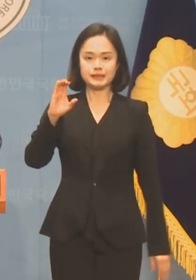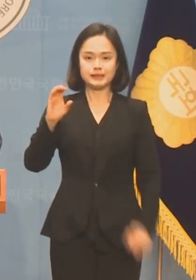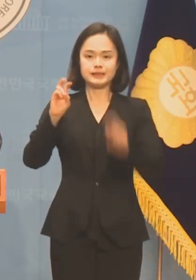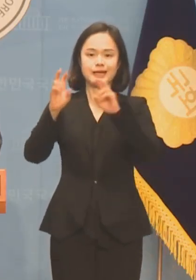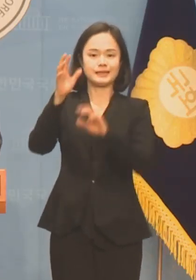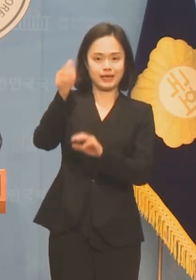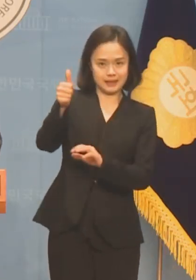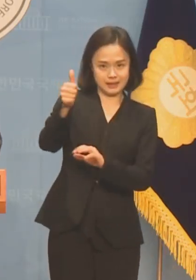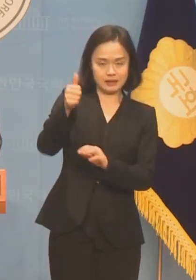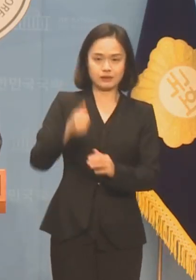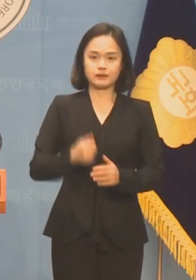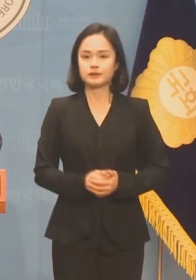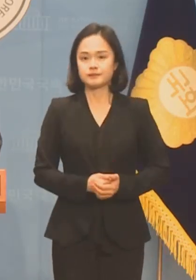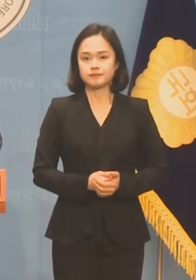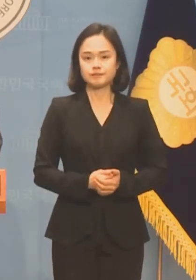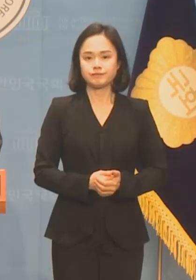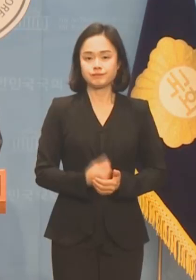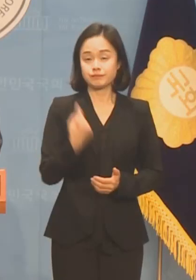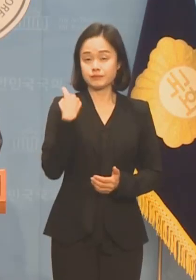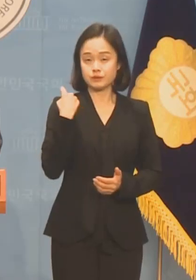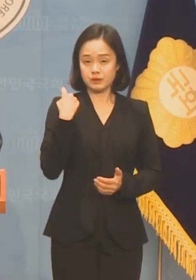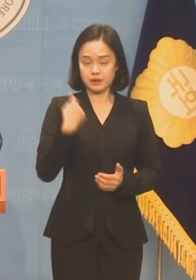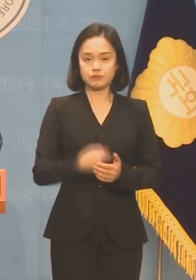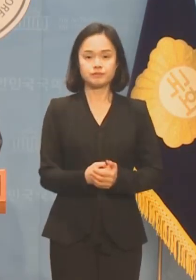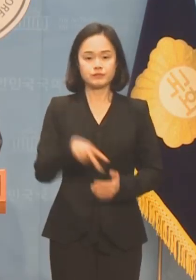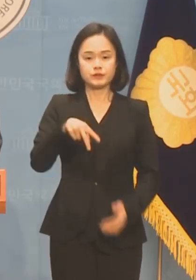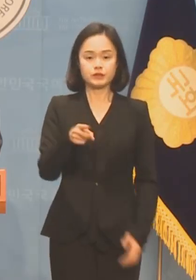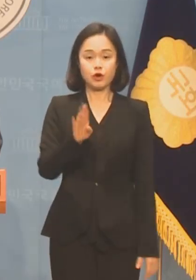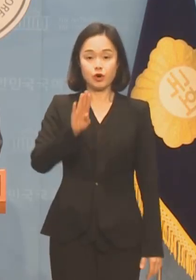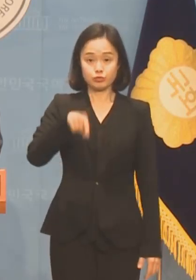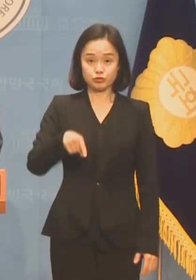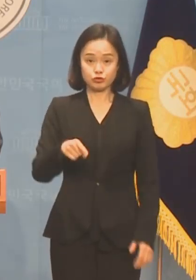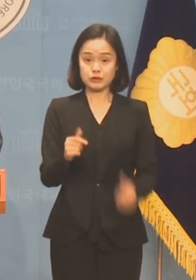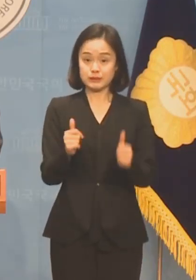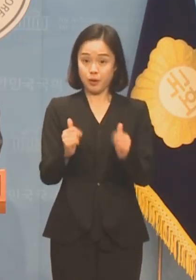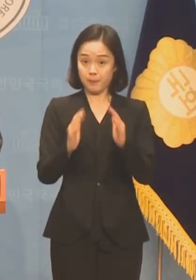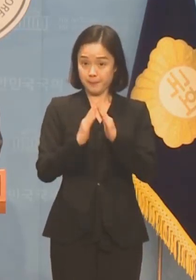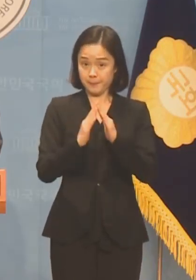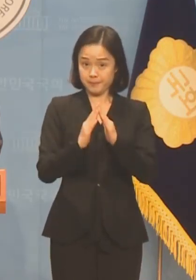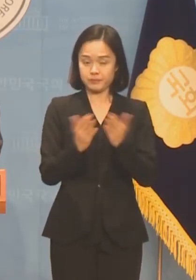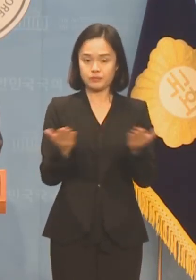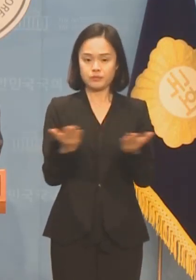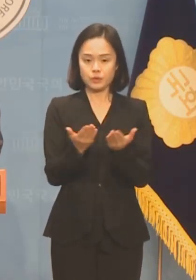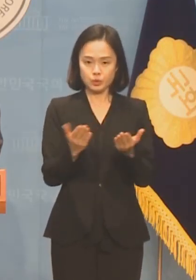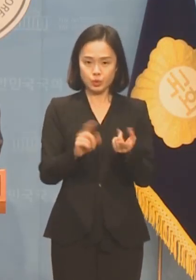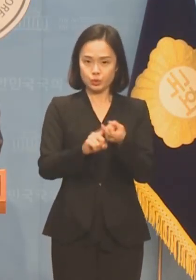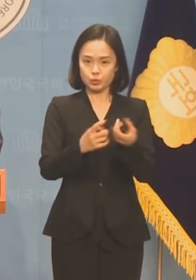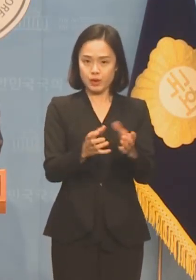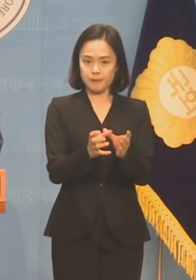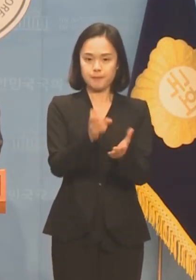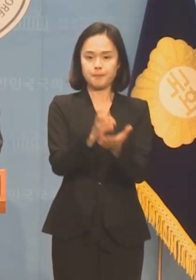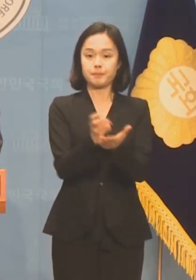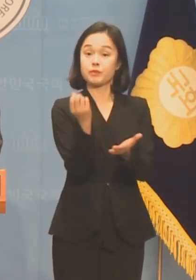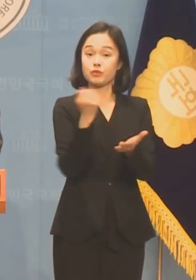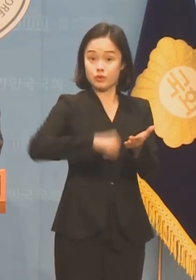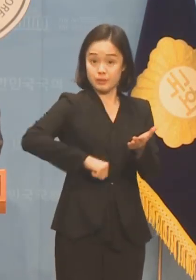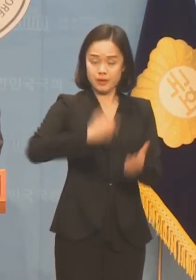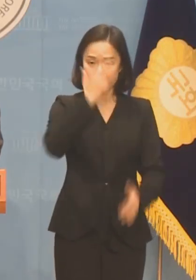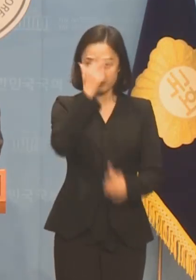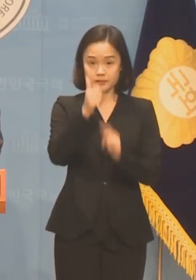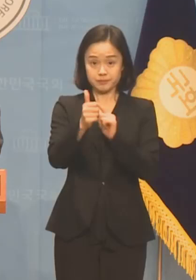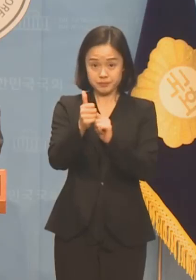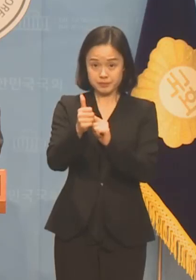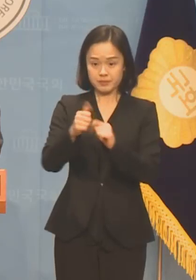어제 서울 서부지법이 노동조합법 위반으로 최승호 피고인에게 벌금 800만